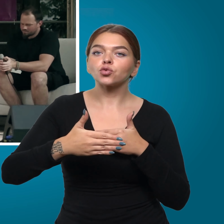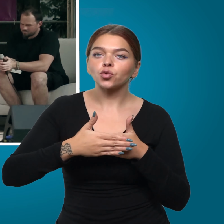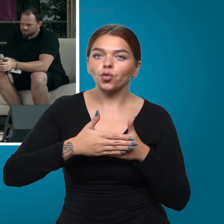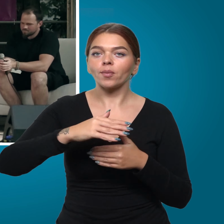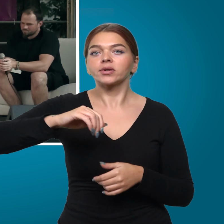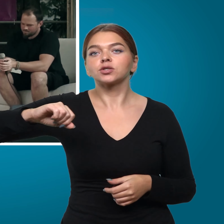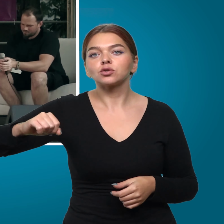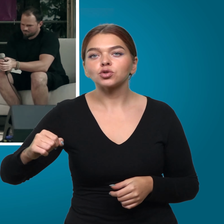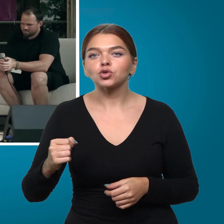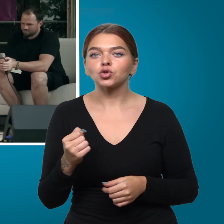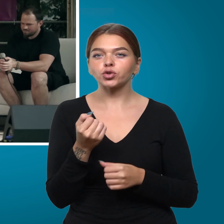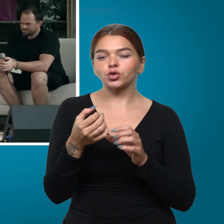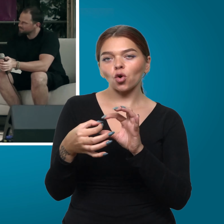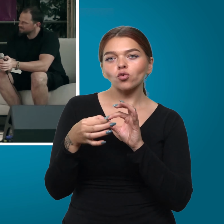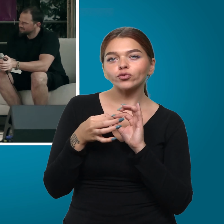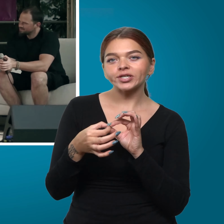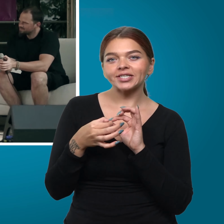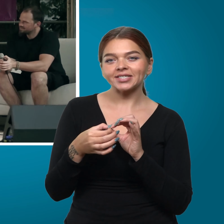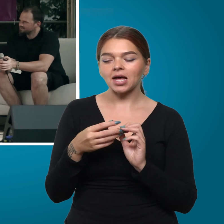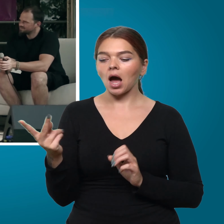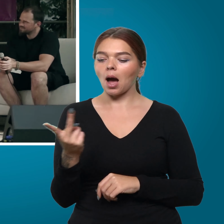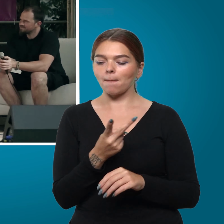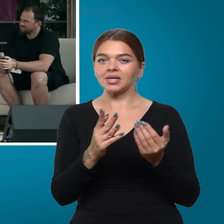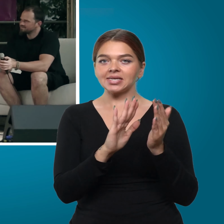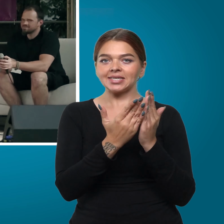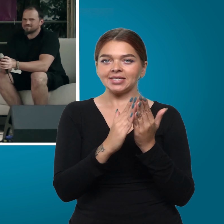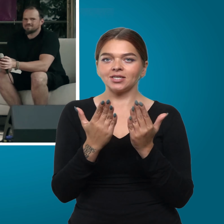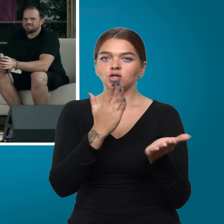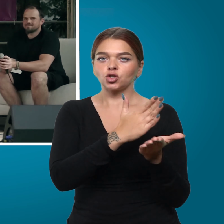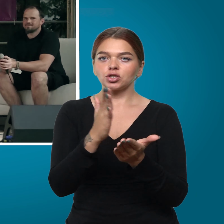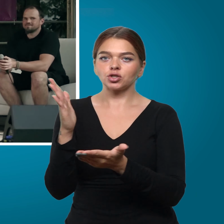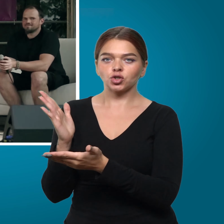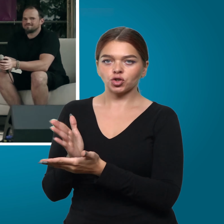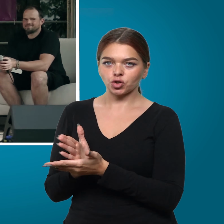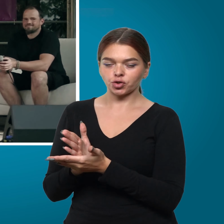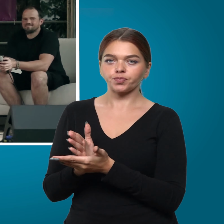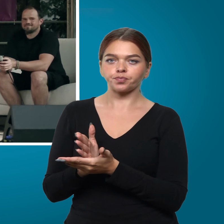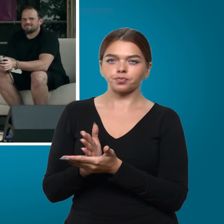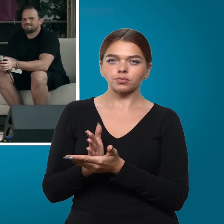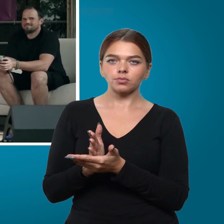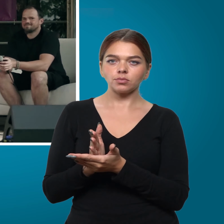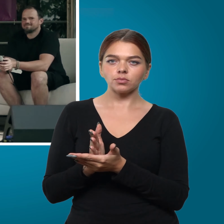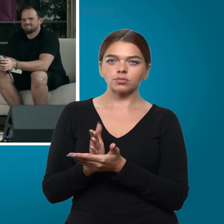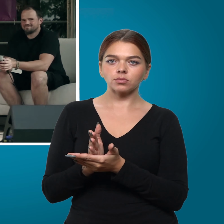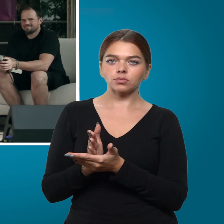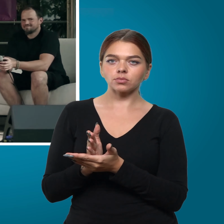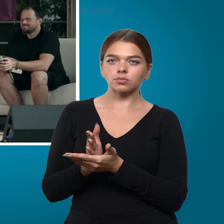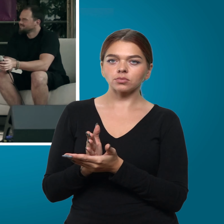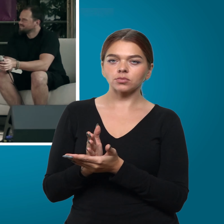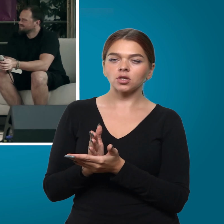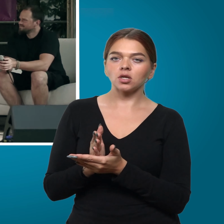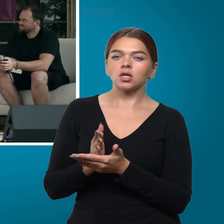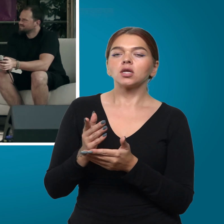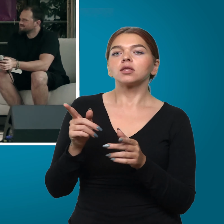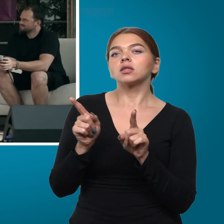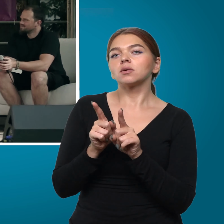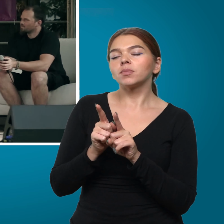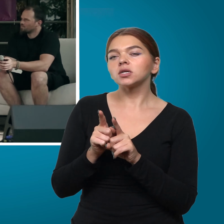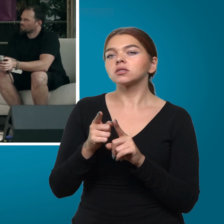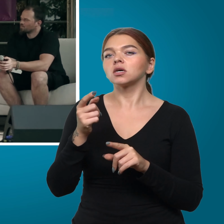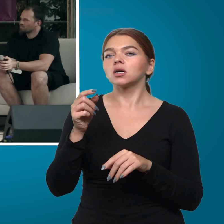knygose. Kažkokie tai minim, taip švelniai, aptakiai, žiūrėčiami tokie seksualumo klausimai.